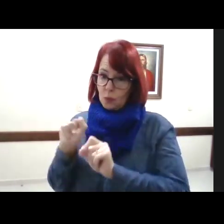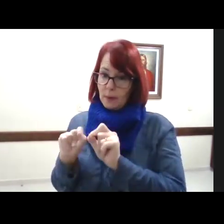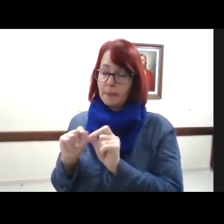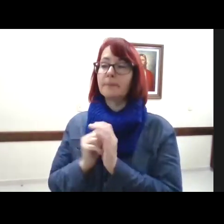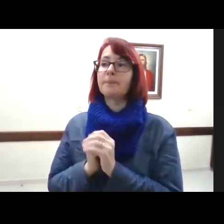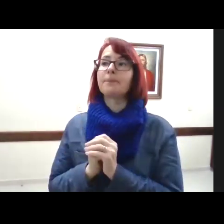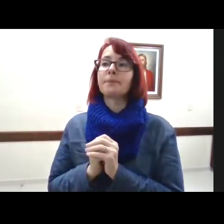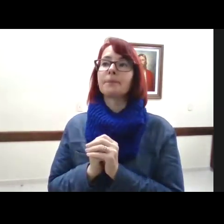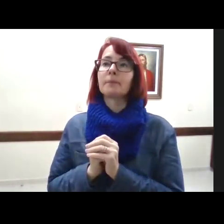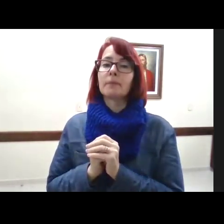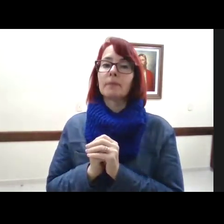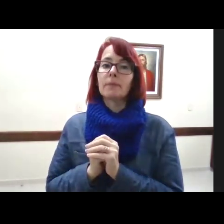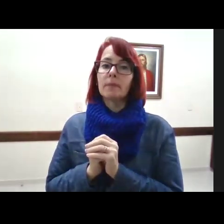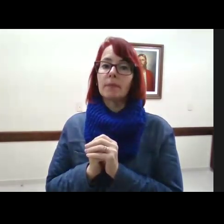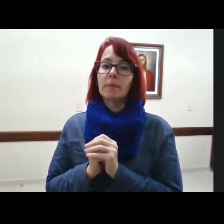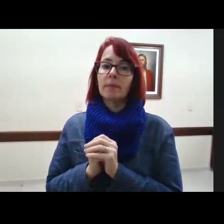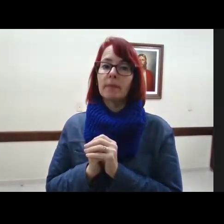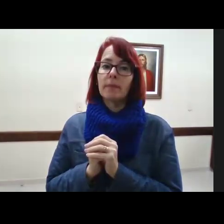designadas